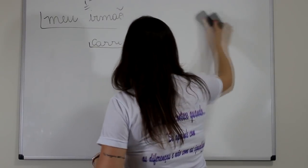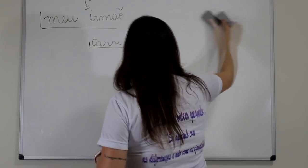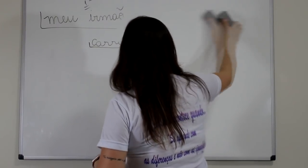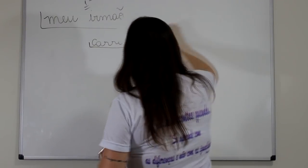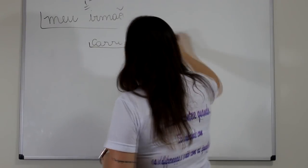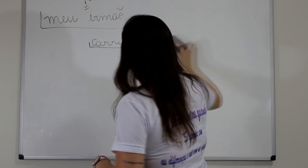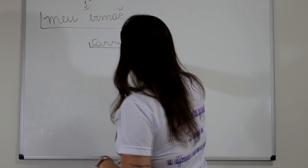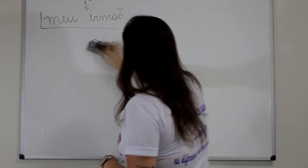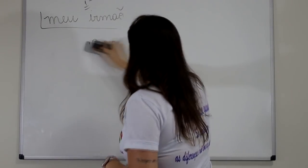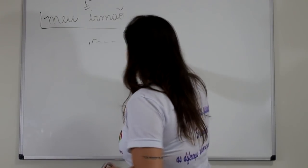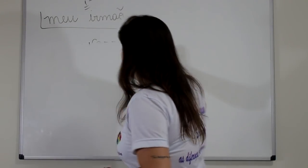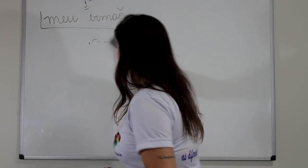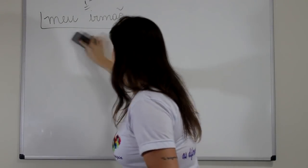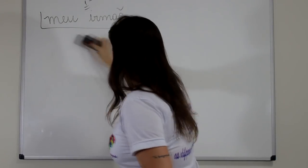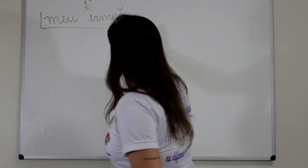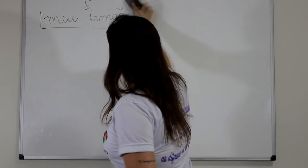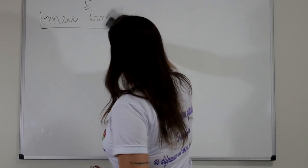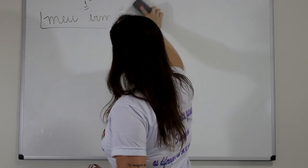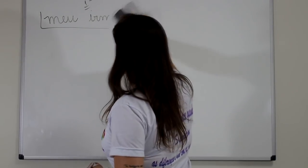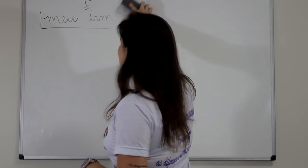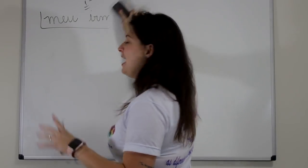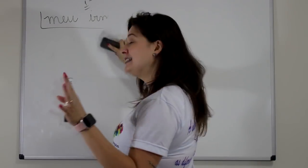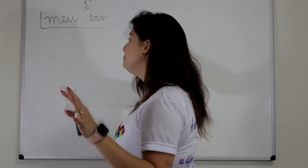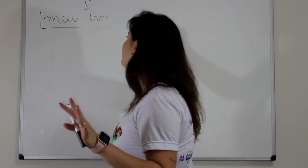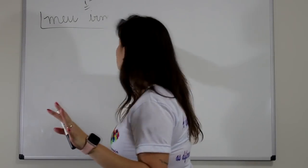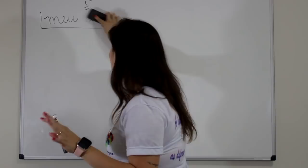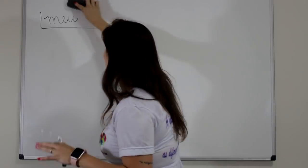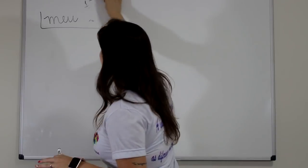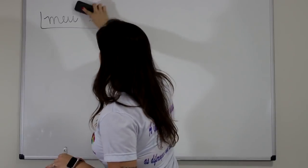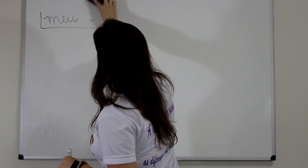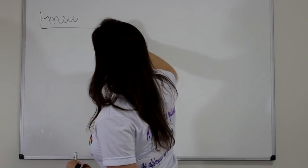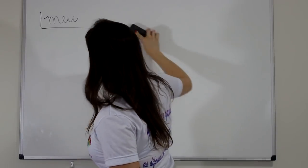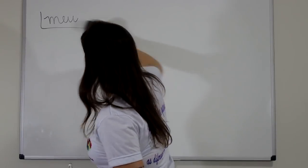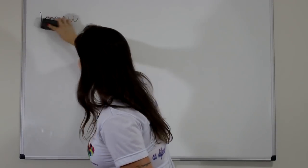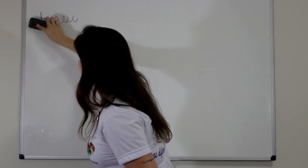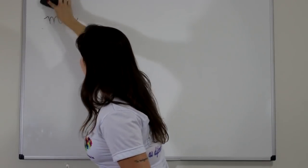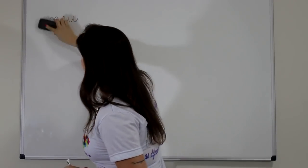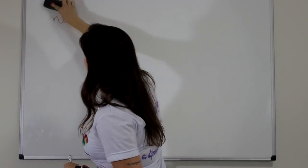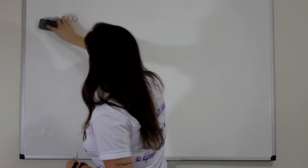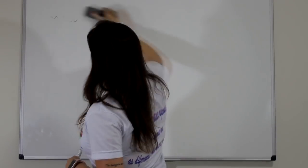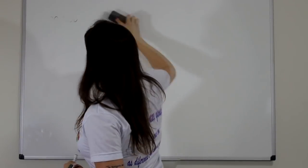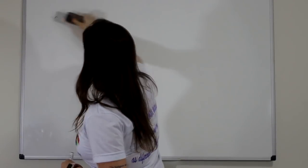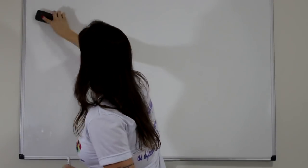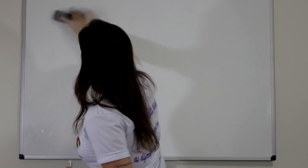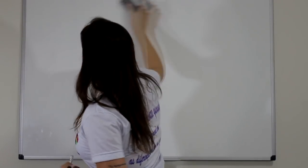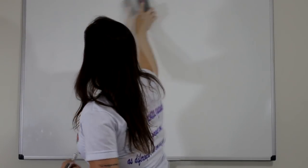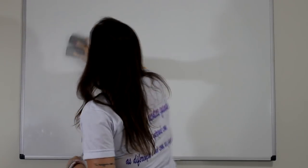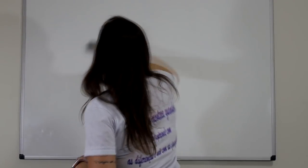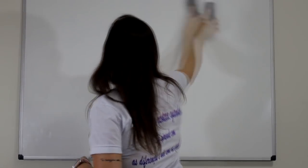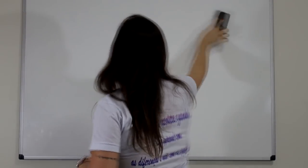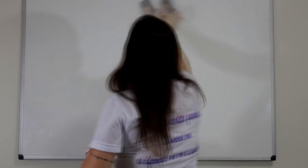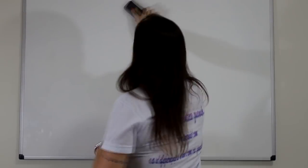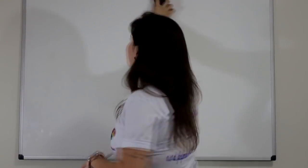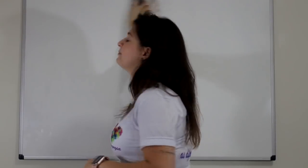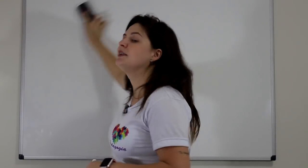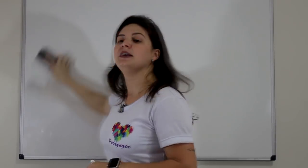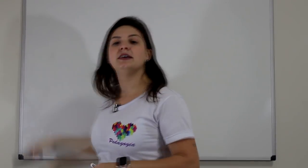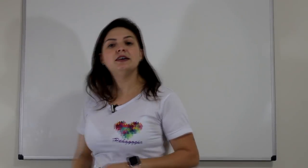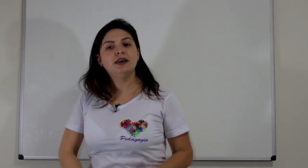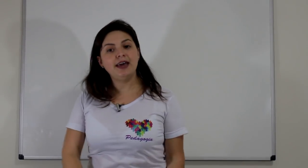mais uma frase aqui para você, pra gente fazer assimilações. Muito bem. Ei,